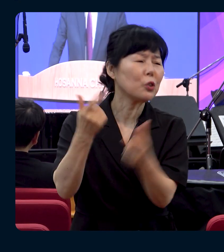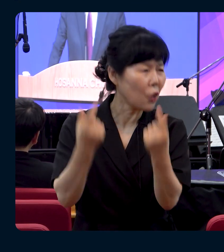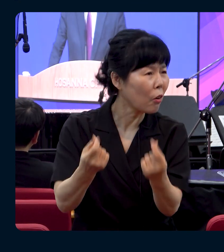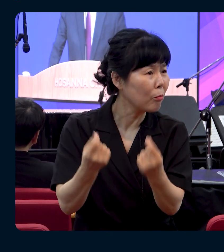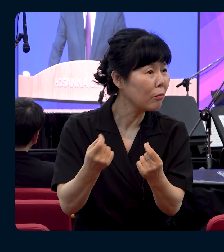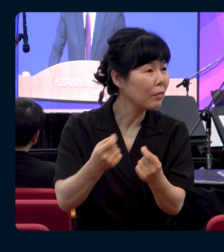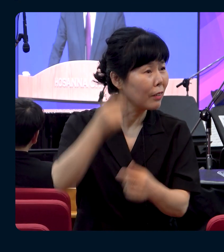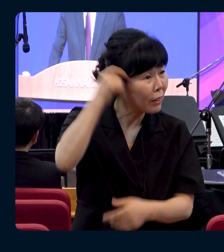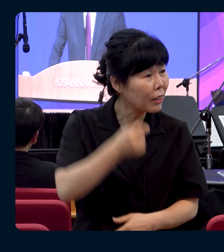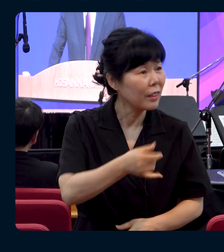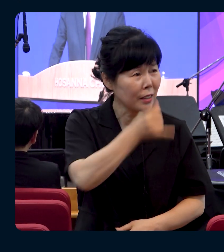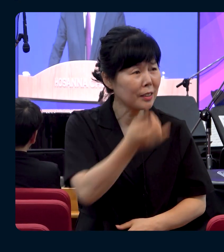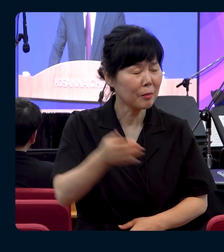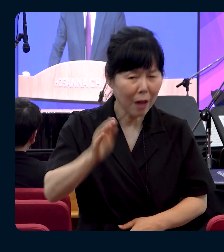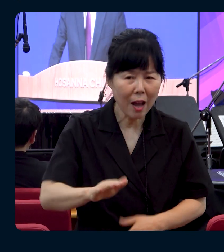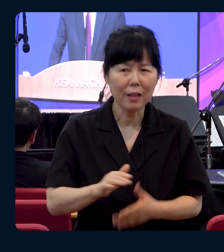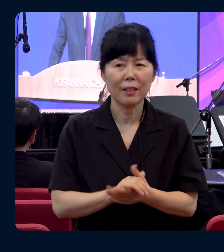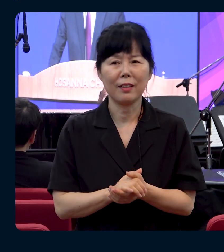사람.